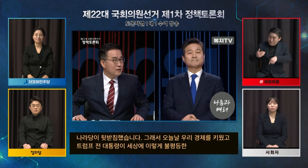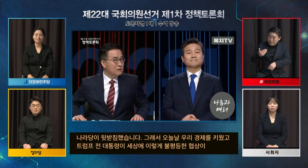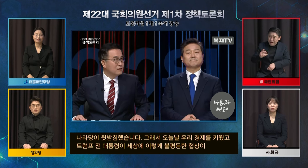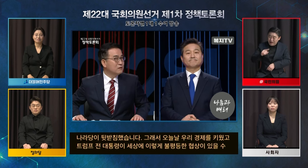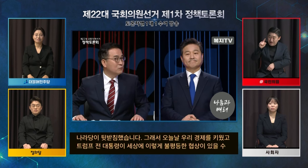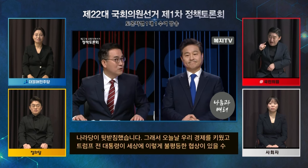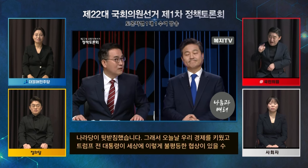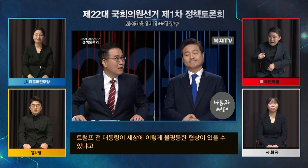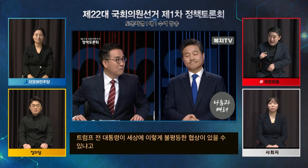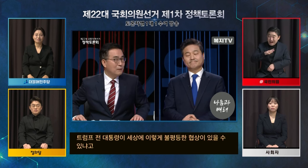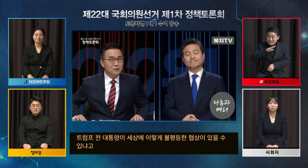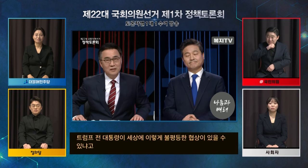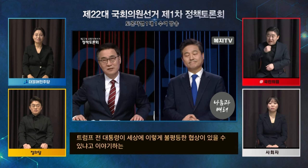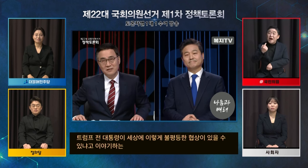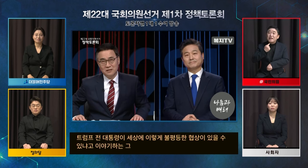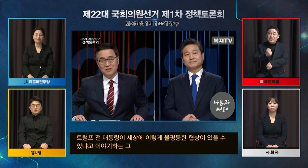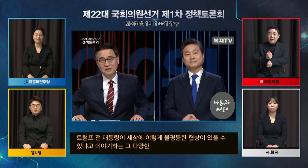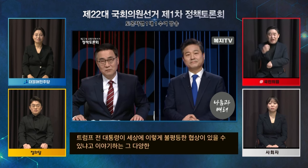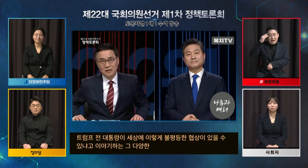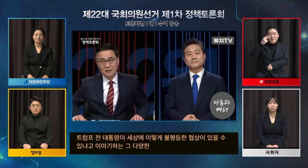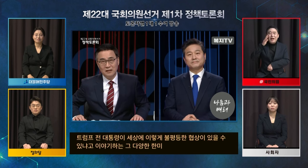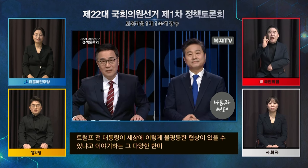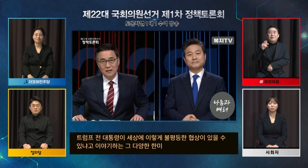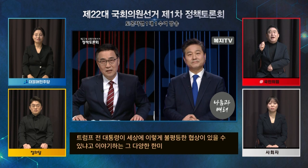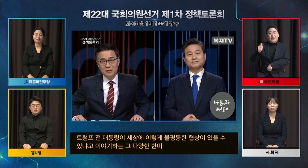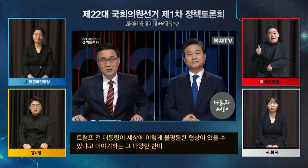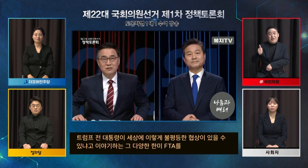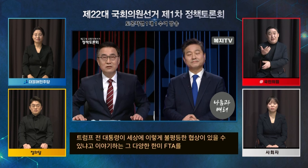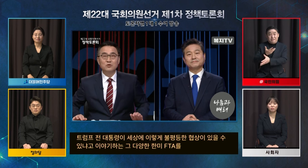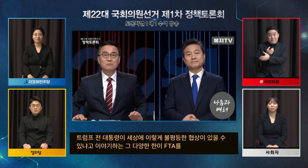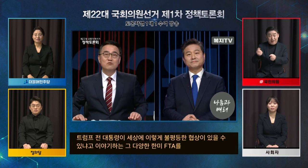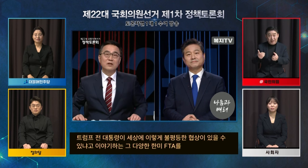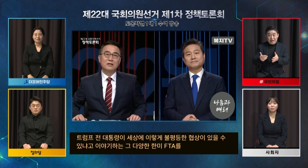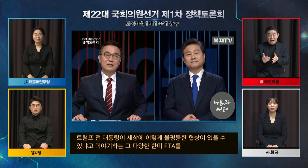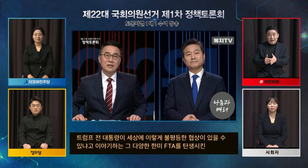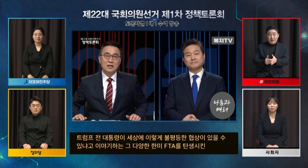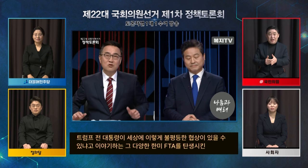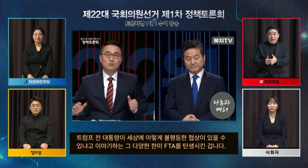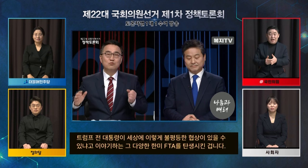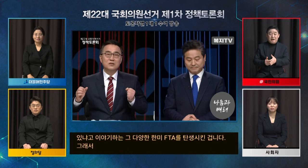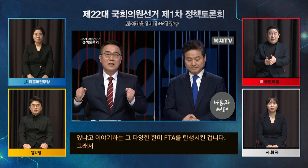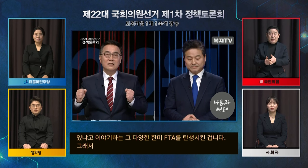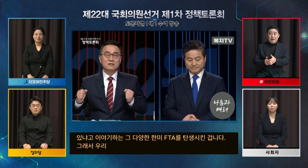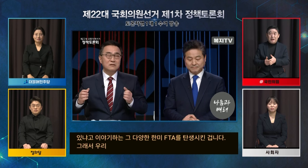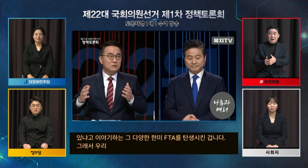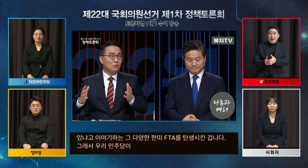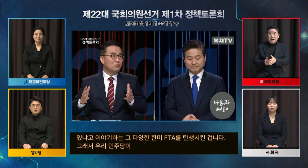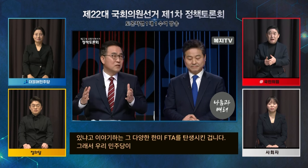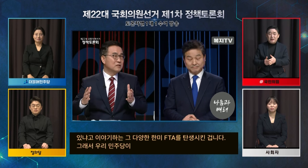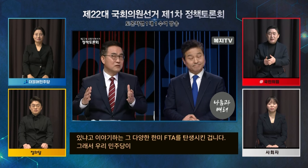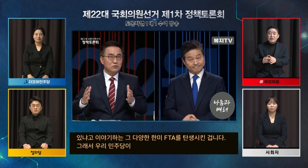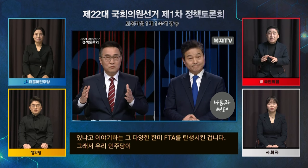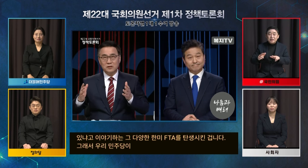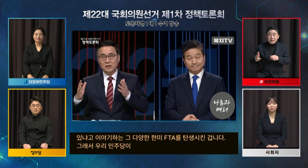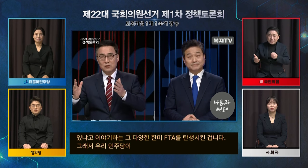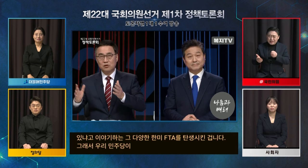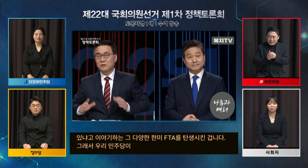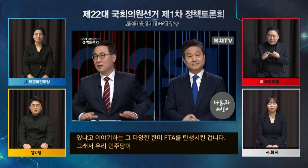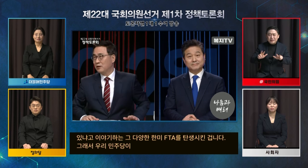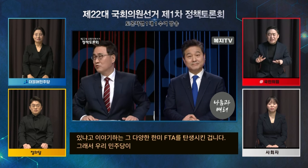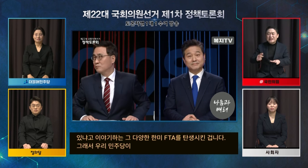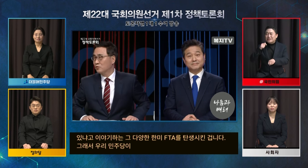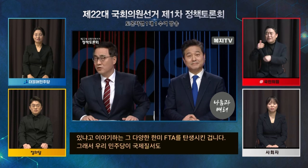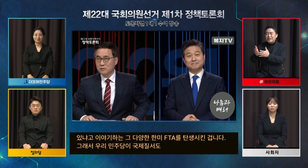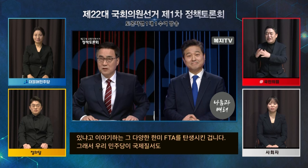있냐고 이야기할 그 위대한 한미 FTA를 단행시킨 겁니다. 그래서 저는 우리 민주당이 좀 국제 질서도 국제 질서도 좀 이렇게